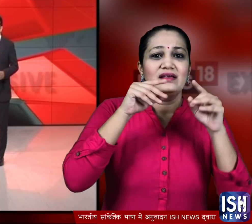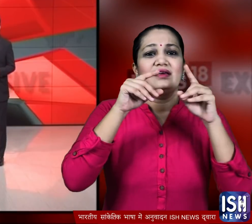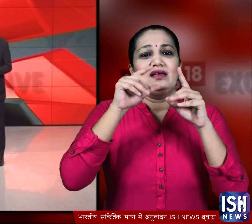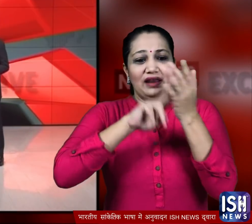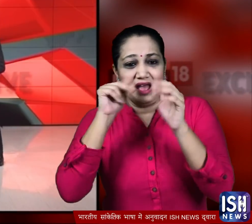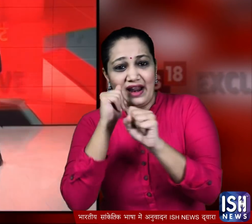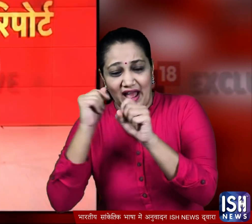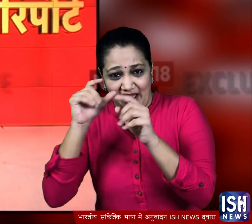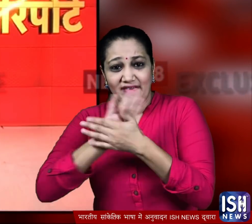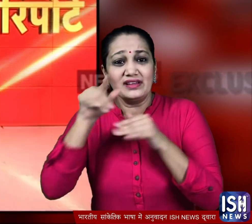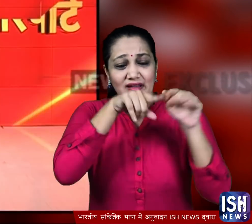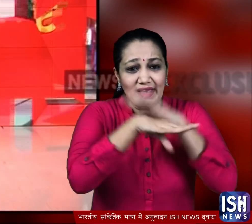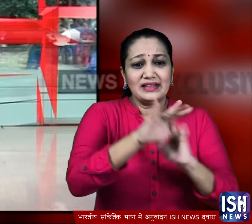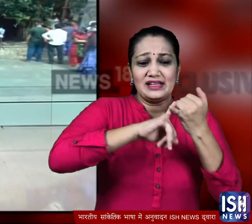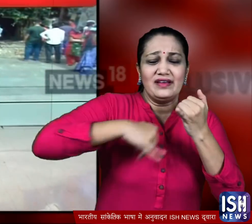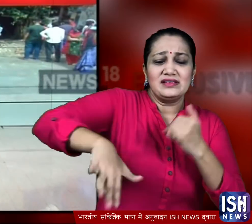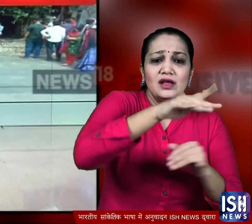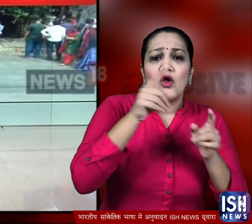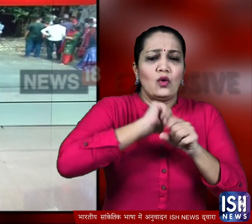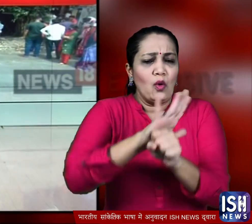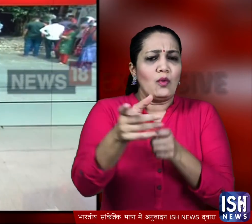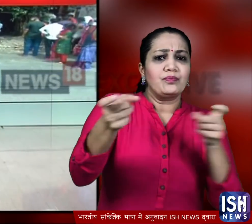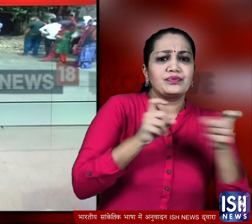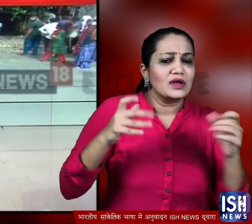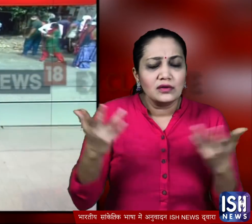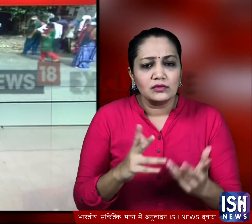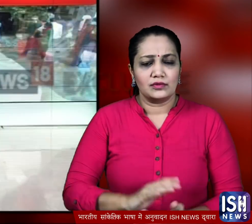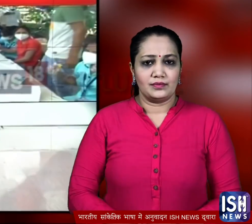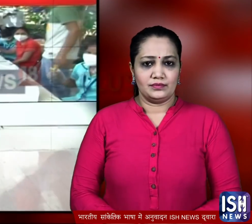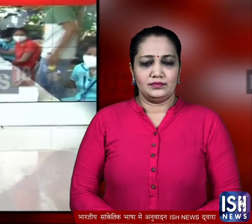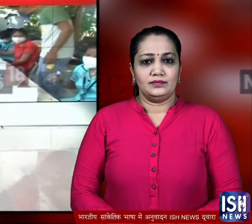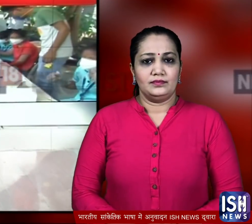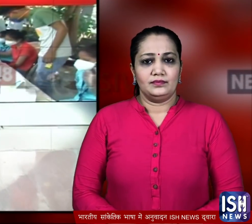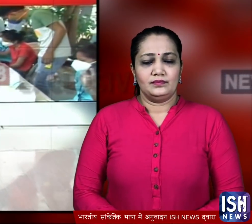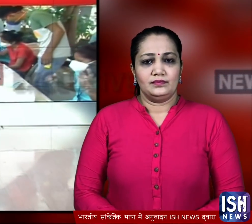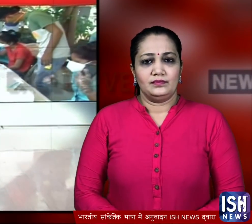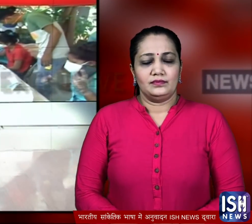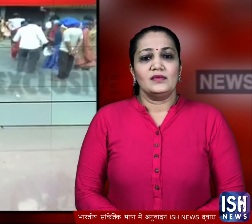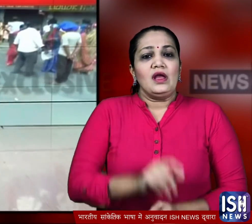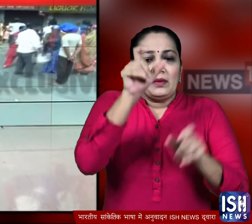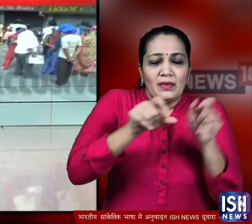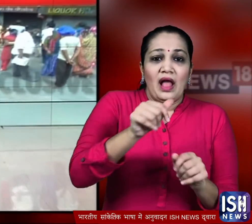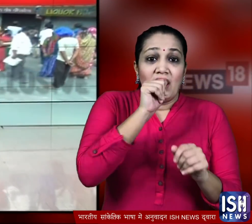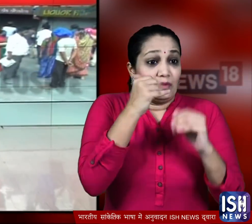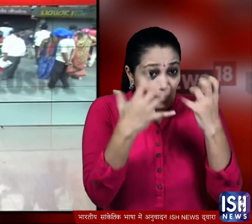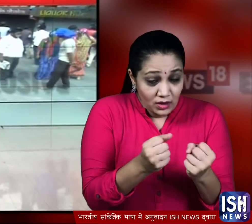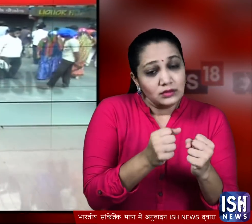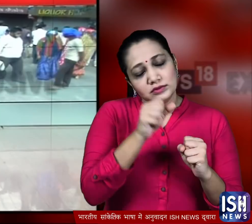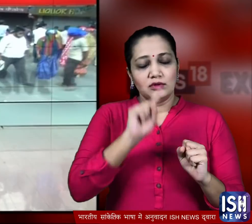के सिलवासा में कोरोना की लगाम कसने के लिए प्रशासन ने एक अनोखा कदम उठाया। वहां